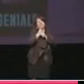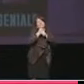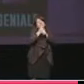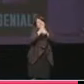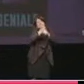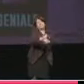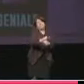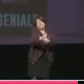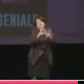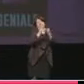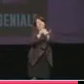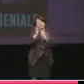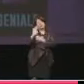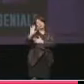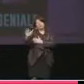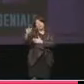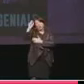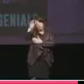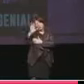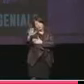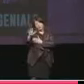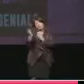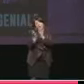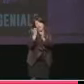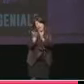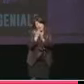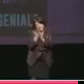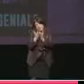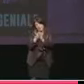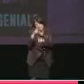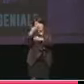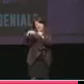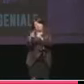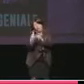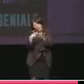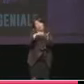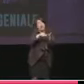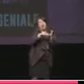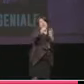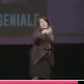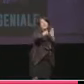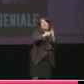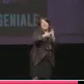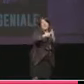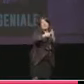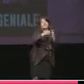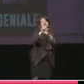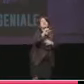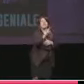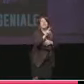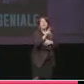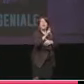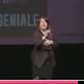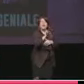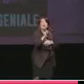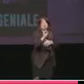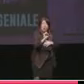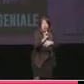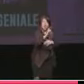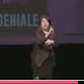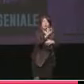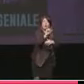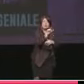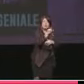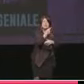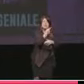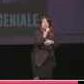mondo attraverso i libri ma anche attraverso adesso la serie tv di Savero Costanzo e Savero Costanzo appunto sarà con